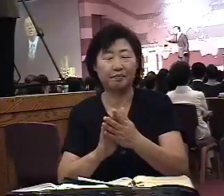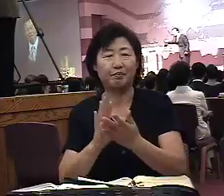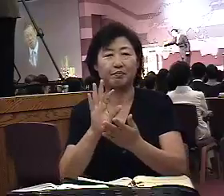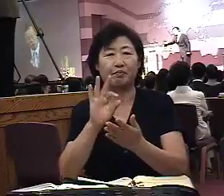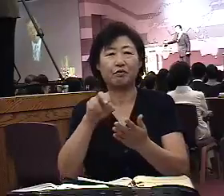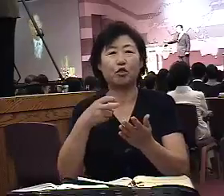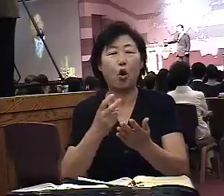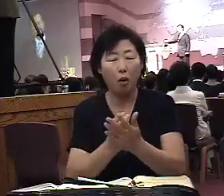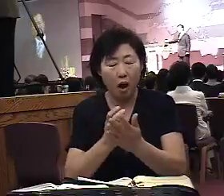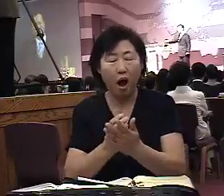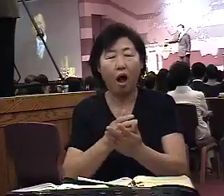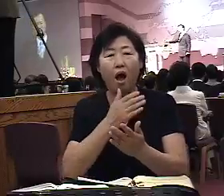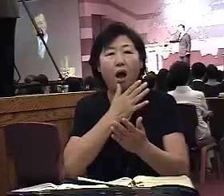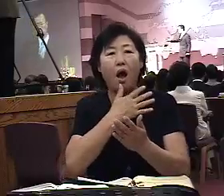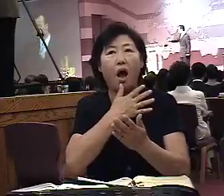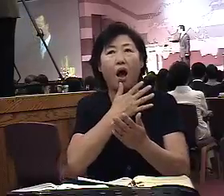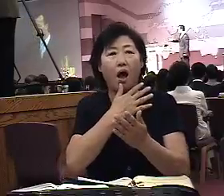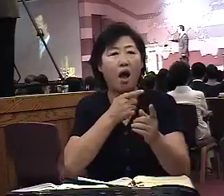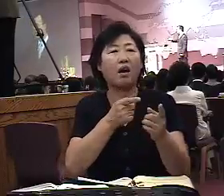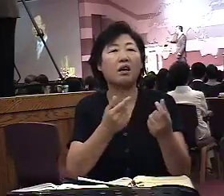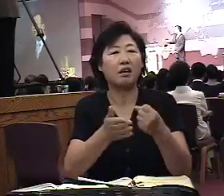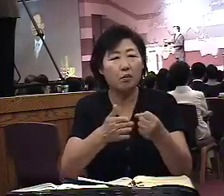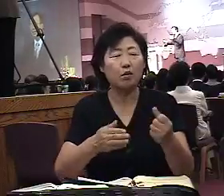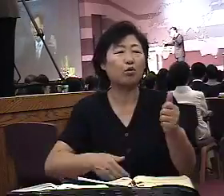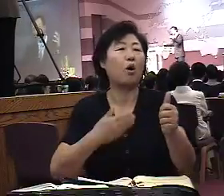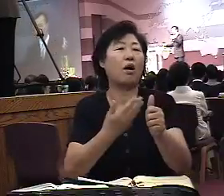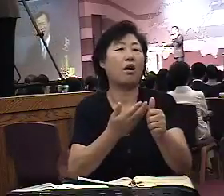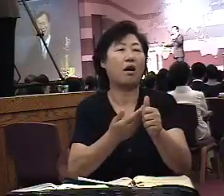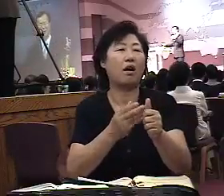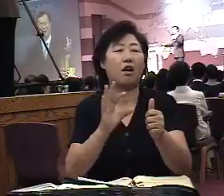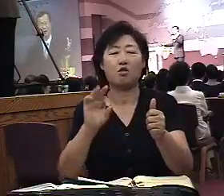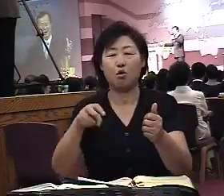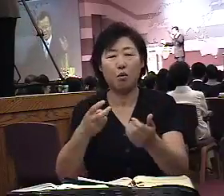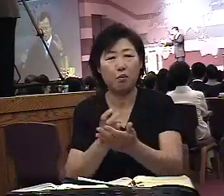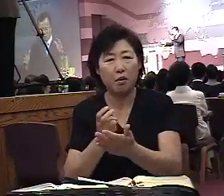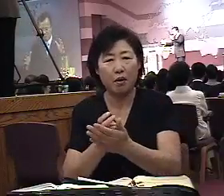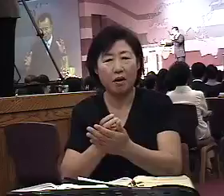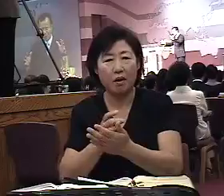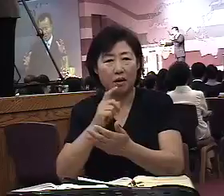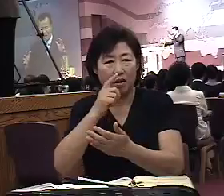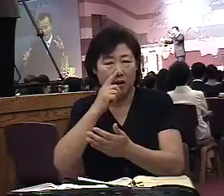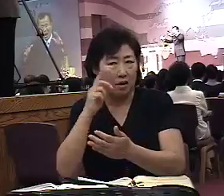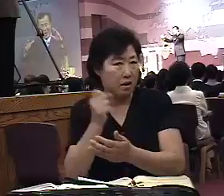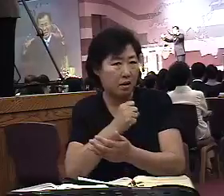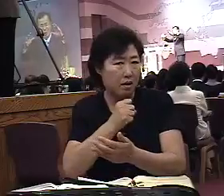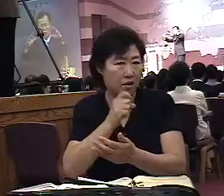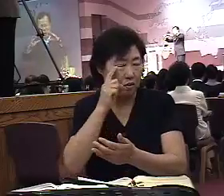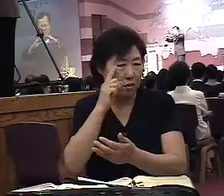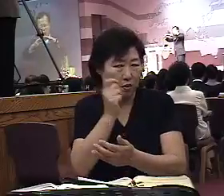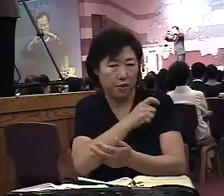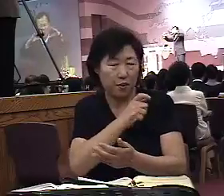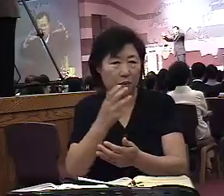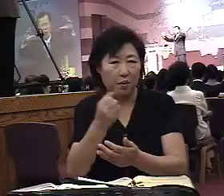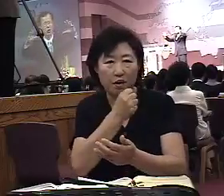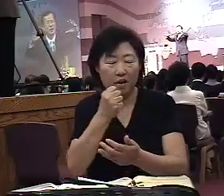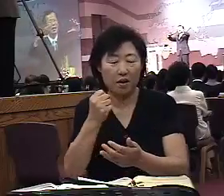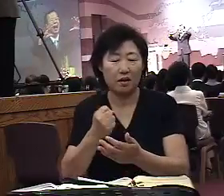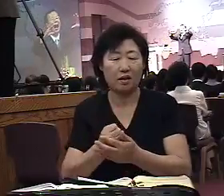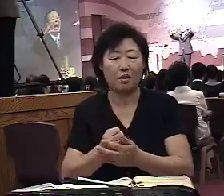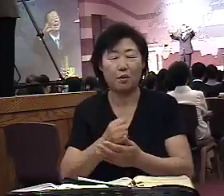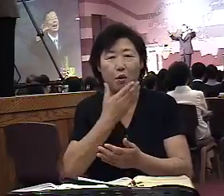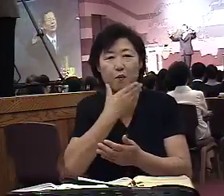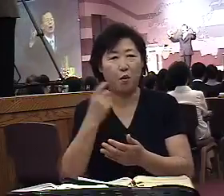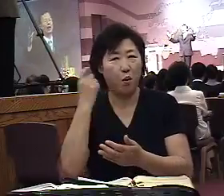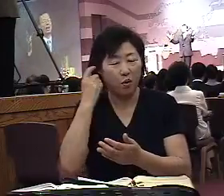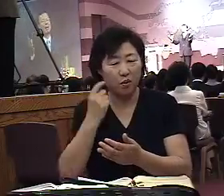율법을 그래서 주셨구나 하고 율법의 의미를 캐치하고 이 율법과 하나님이 주신 모든